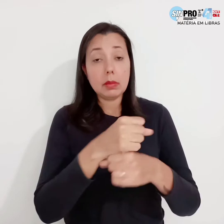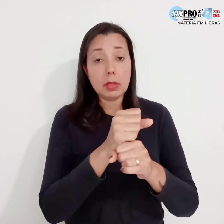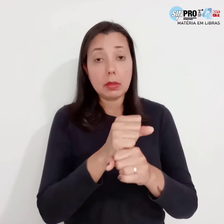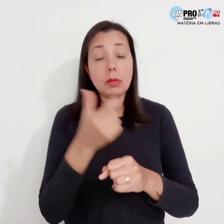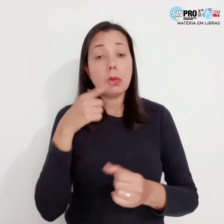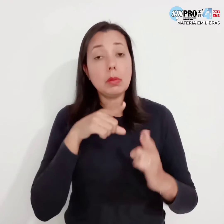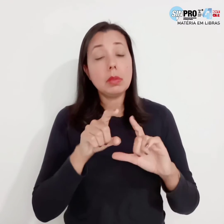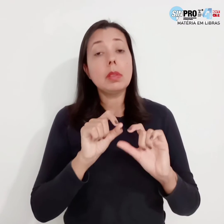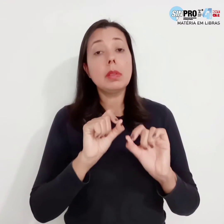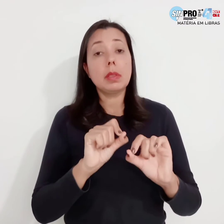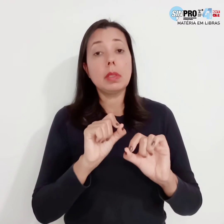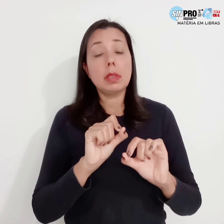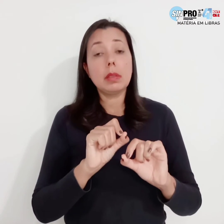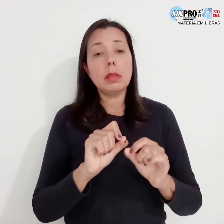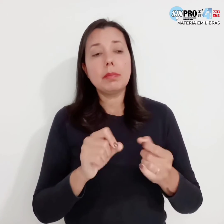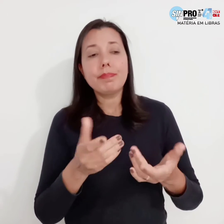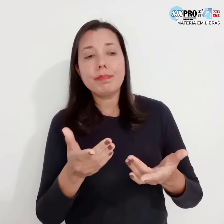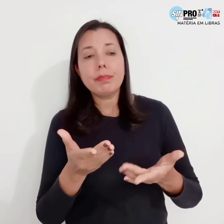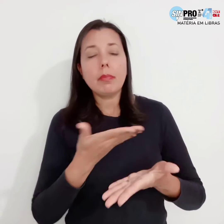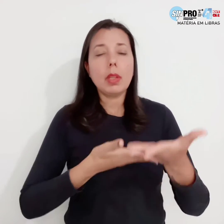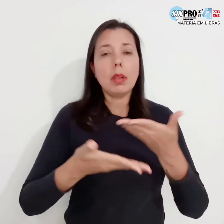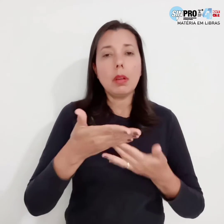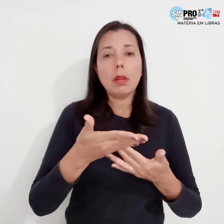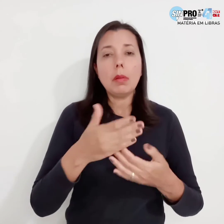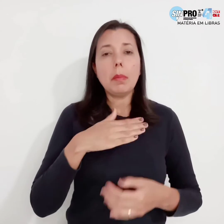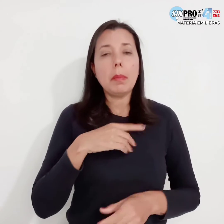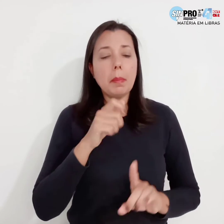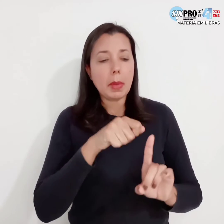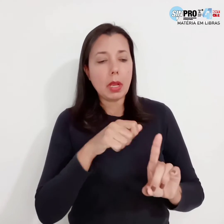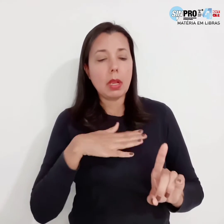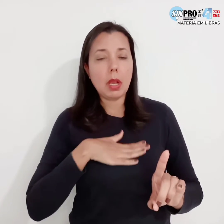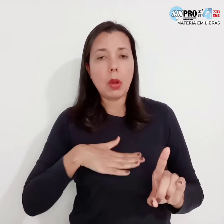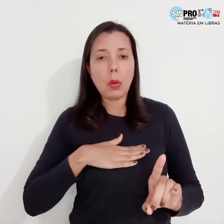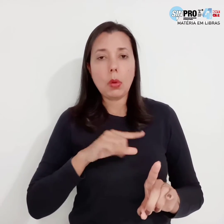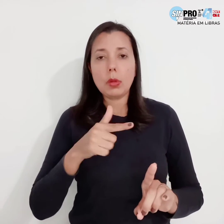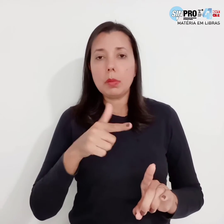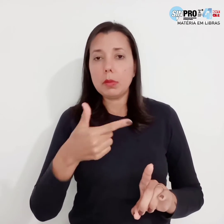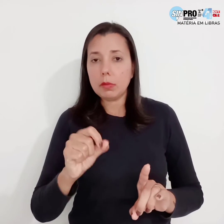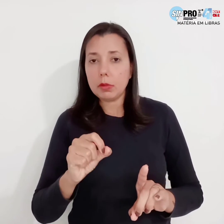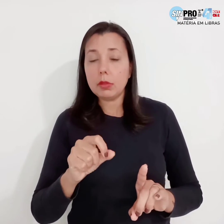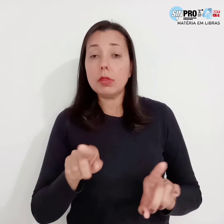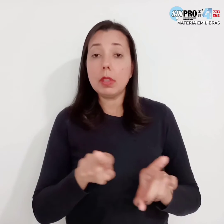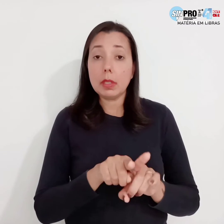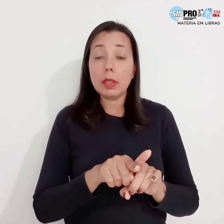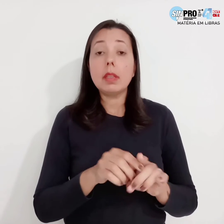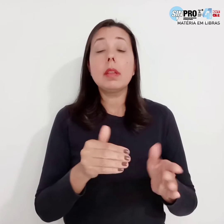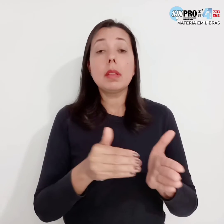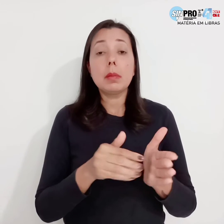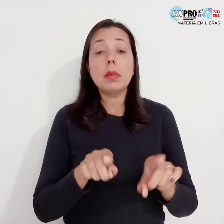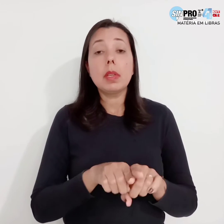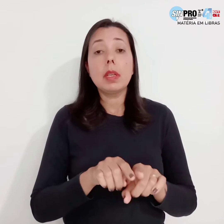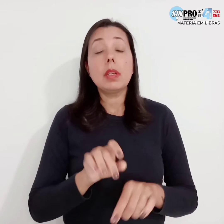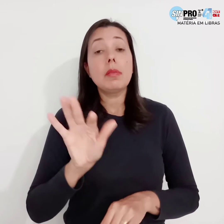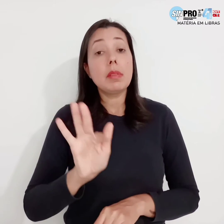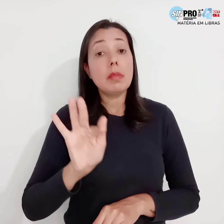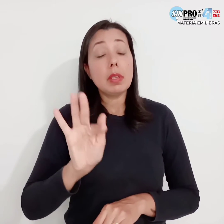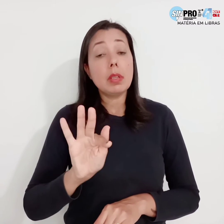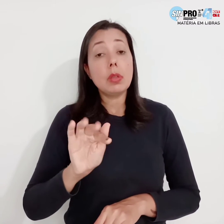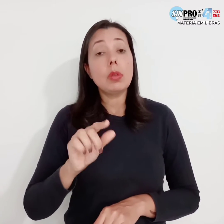conta de que entre agosto de 2020 e fevereiro de 2021,